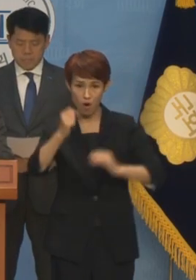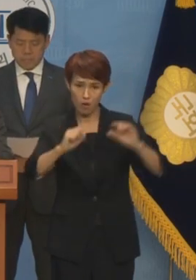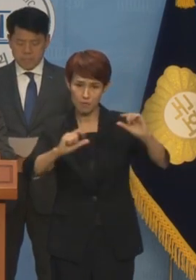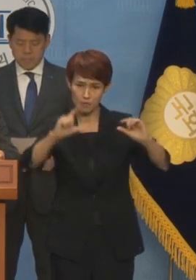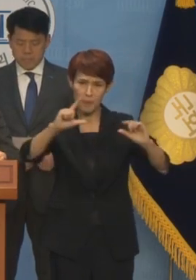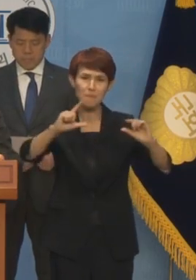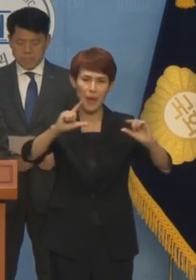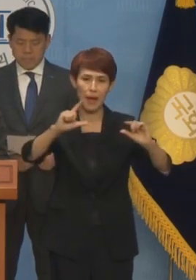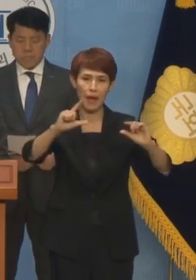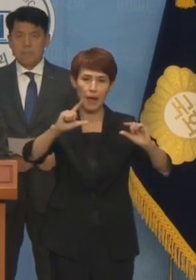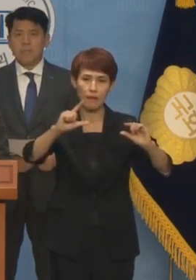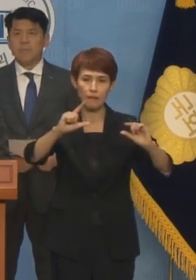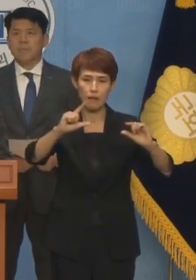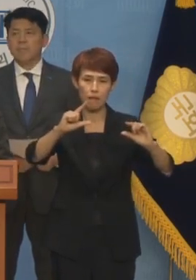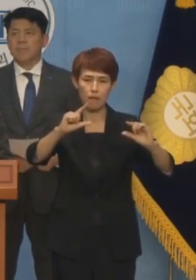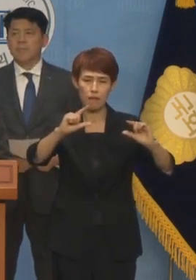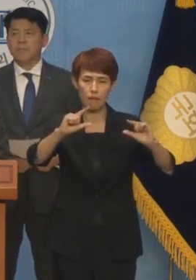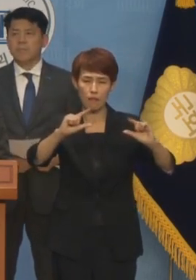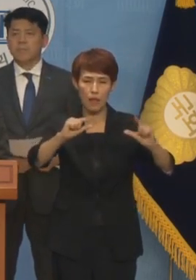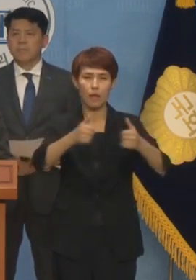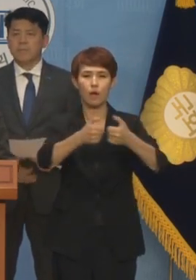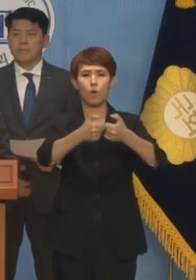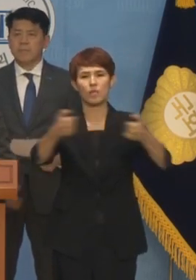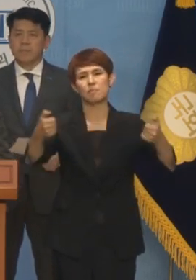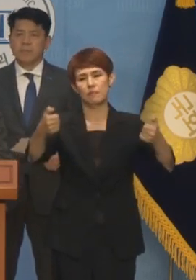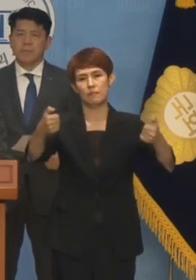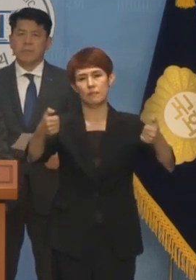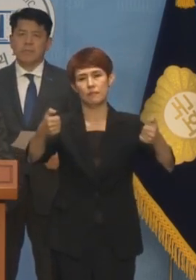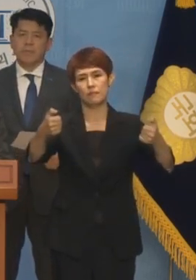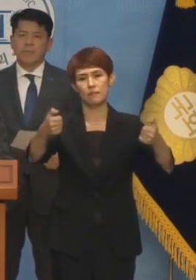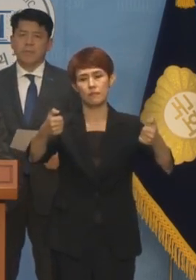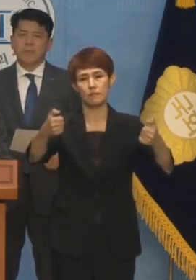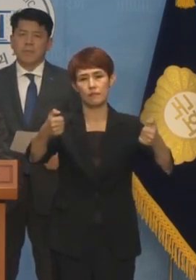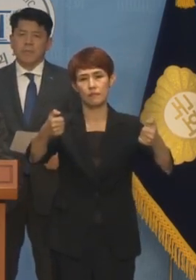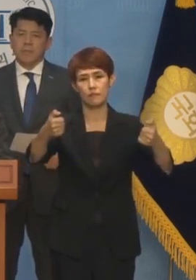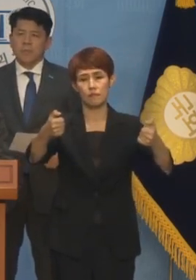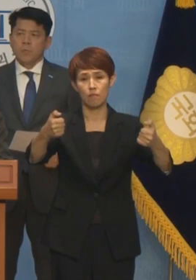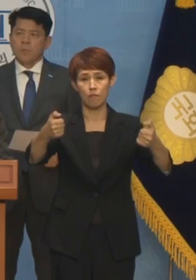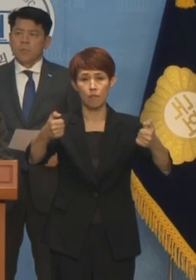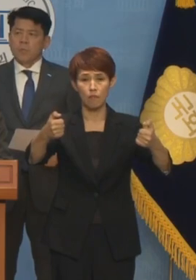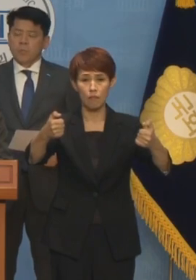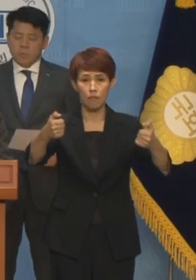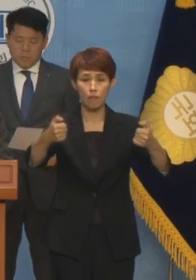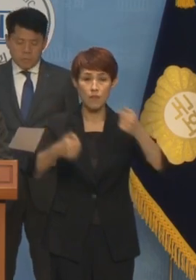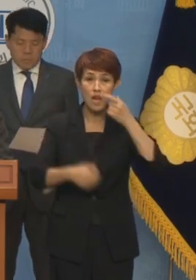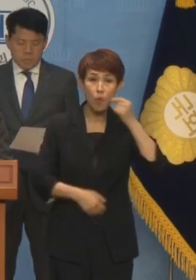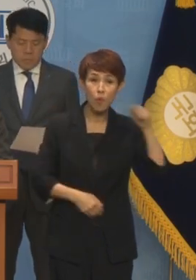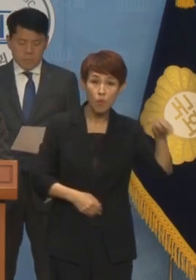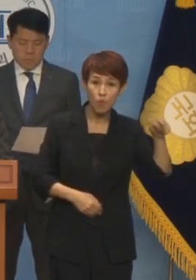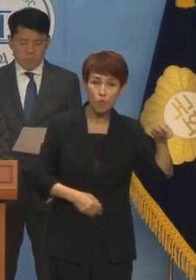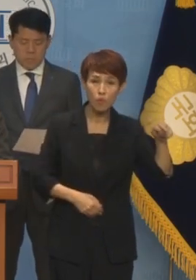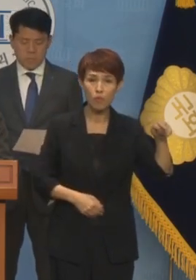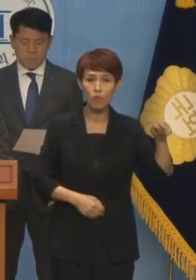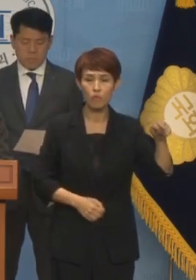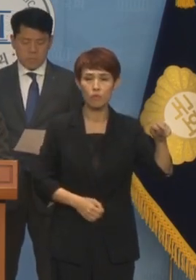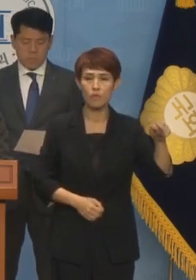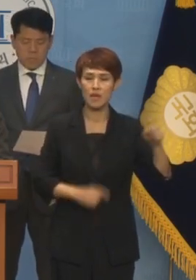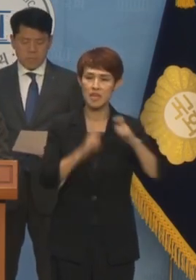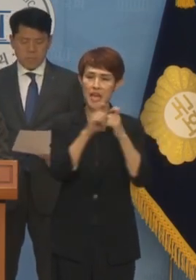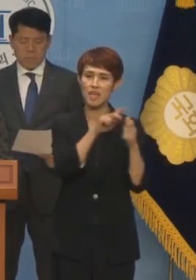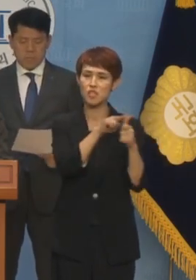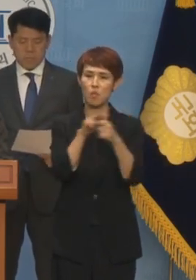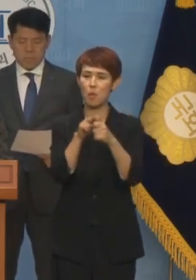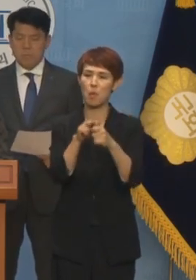많았었는데 꾸준히 줄여 딱 절반씩을 소유하고 있는 겁니다. 그런데 일본 총무성은 개인정보